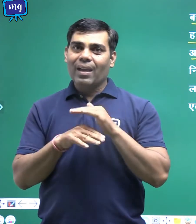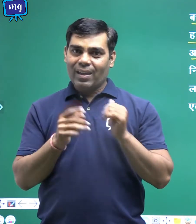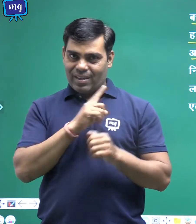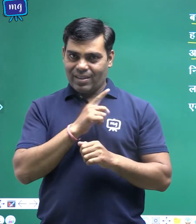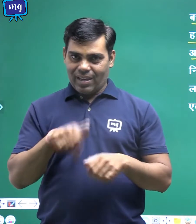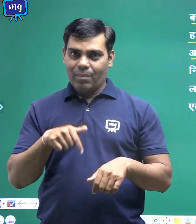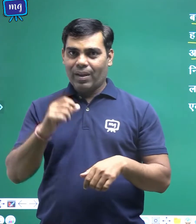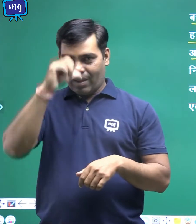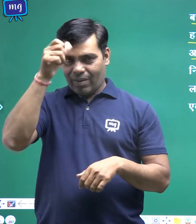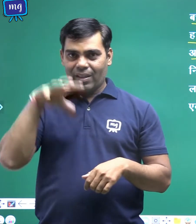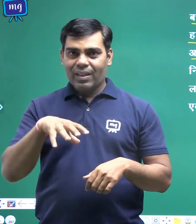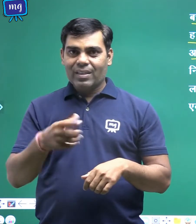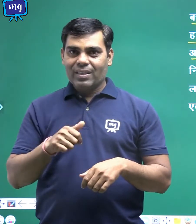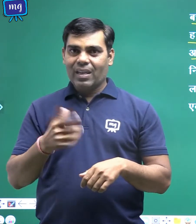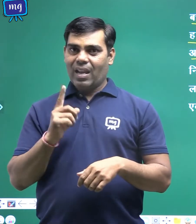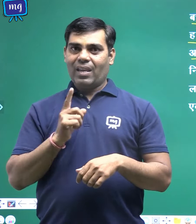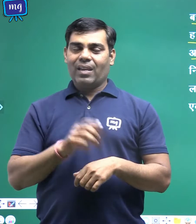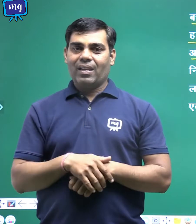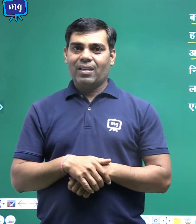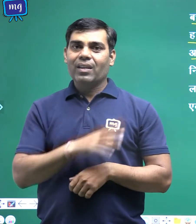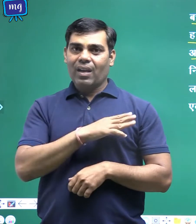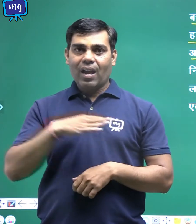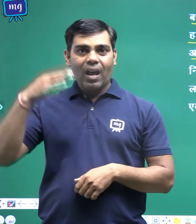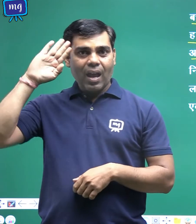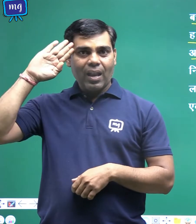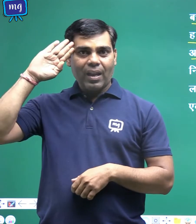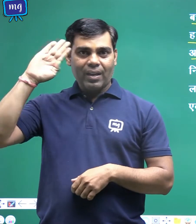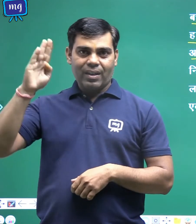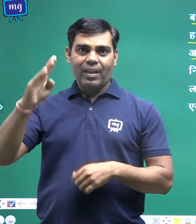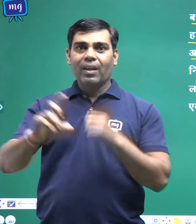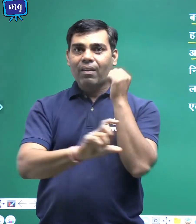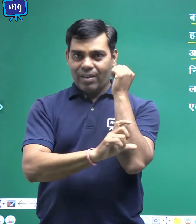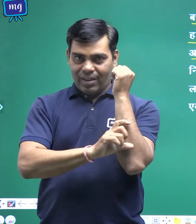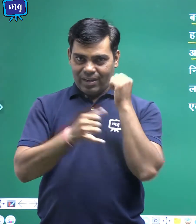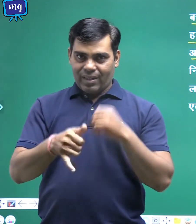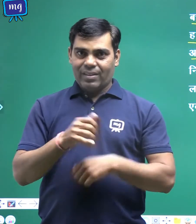है। आयरलैंड एक देश है।